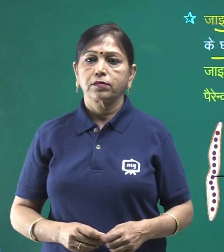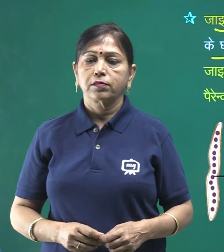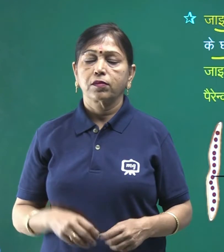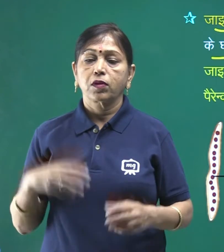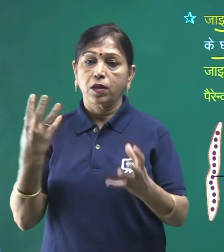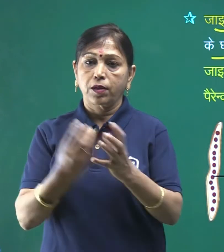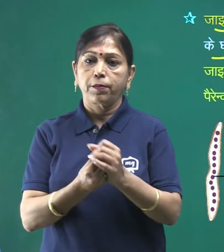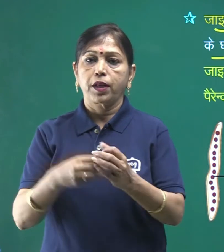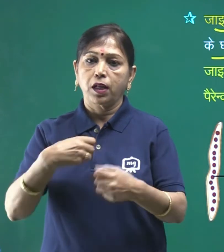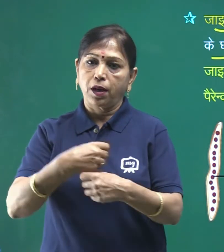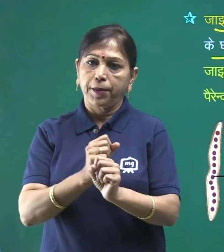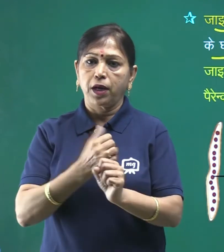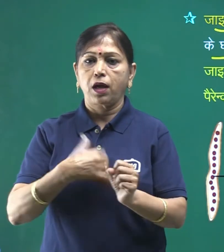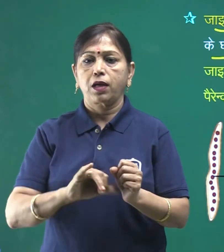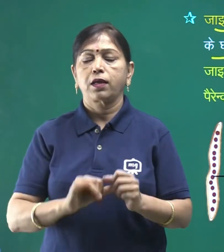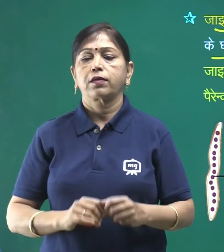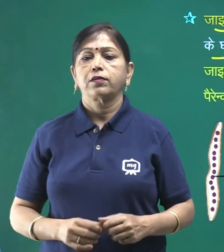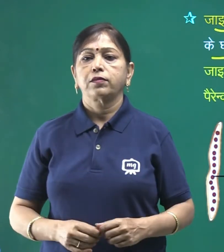मिलकर बना है।